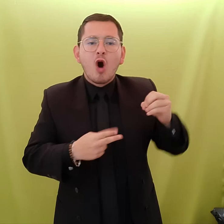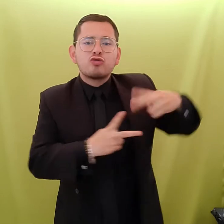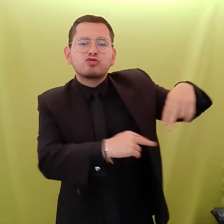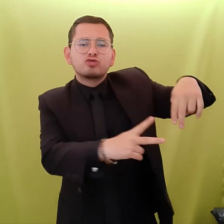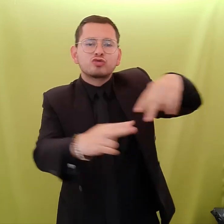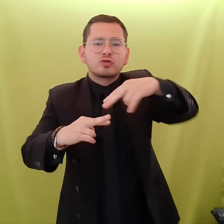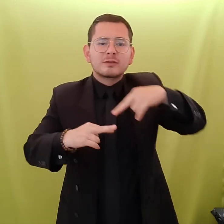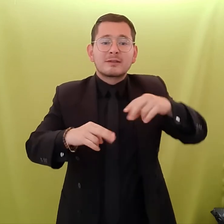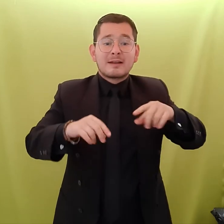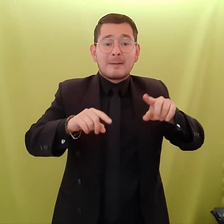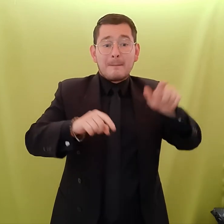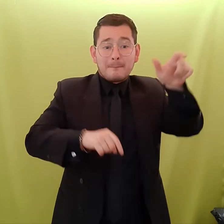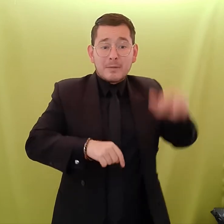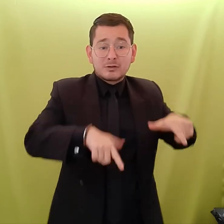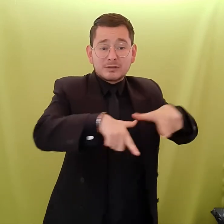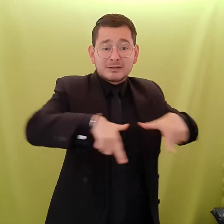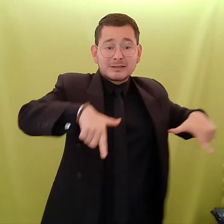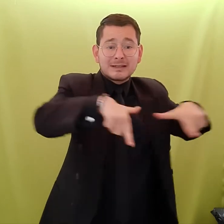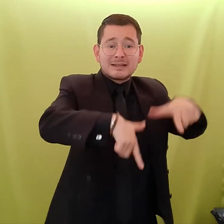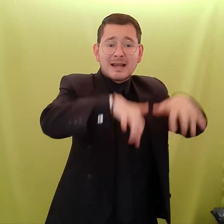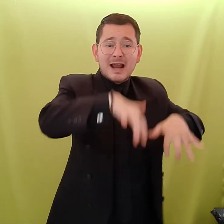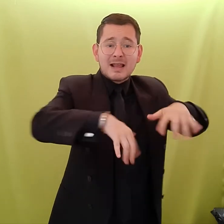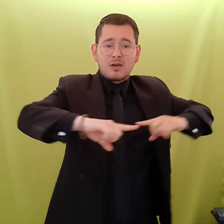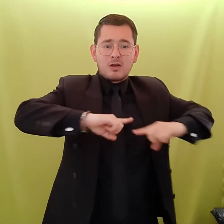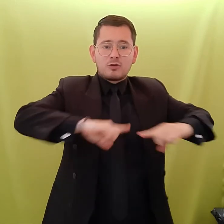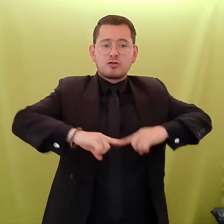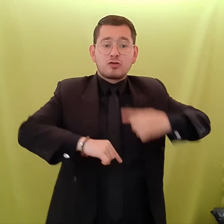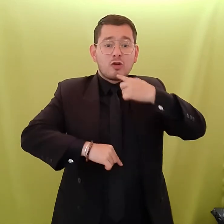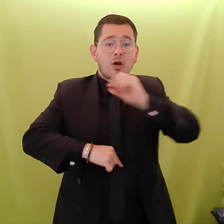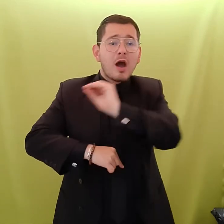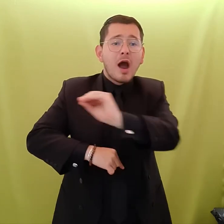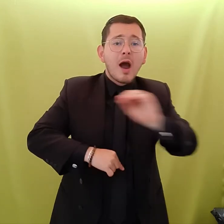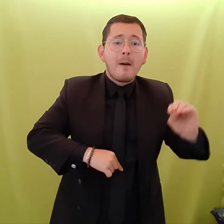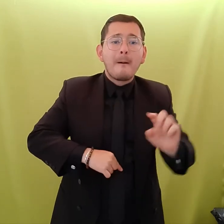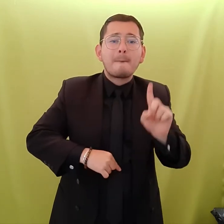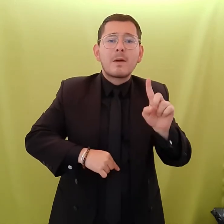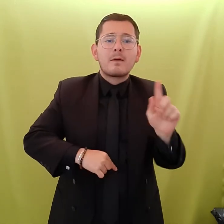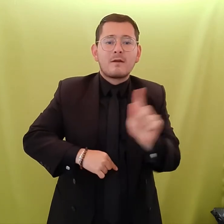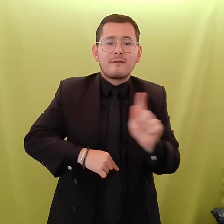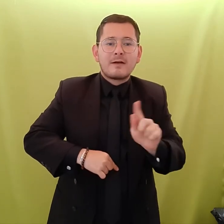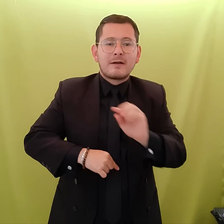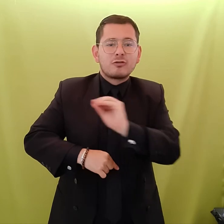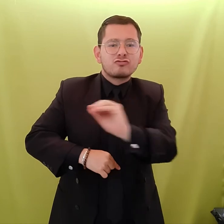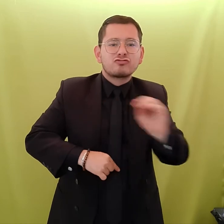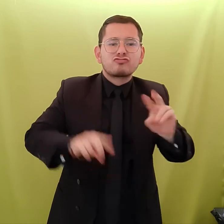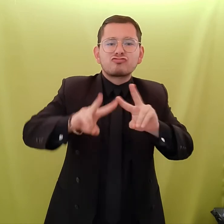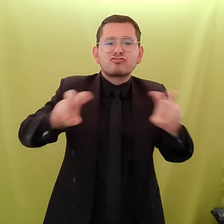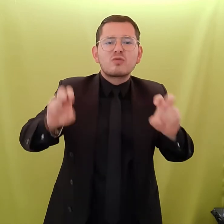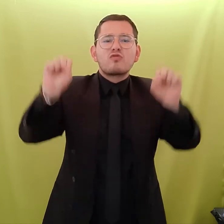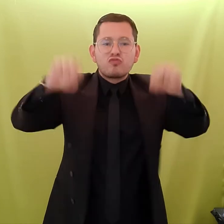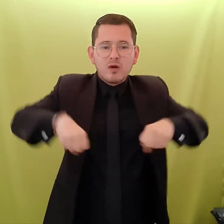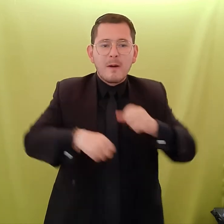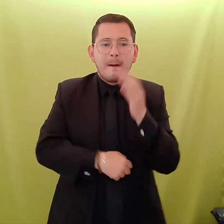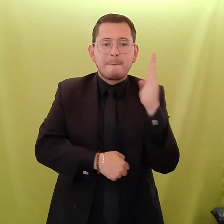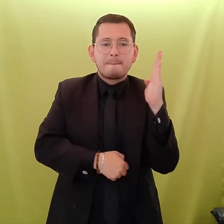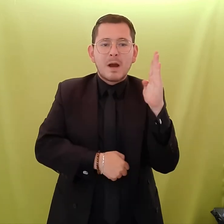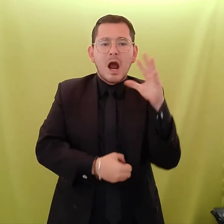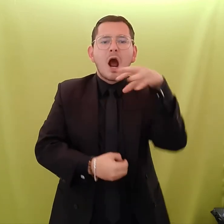informó que este 1 de febrero se restablece el servicio de las baterías sanitarias construidas en el Centro Histórico. Su